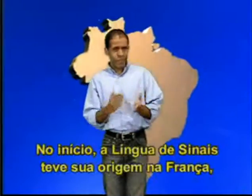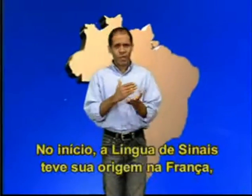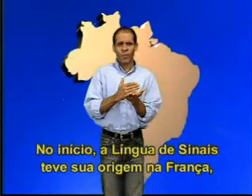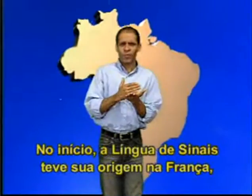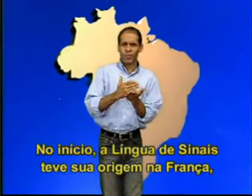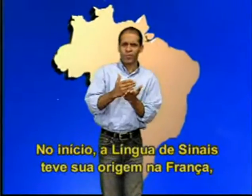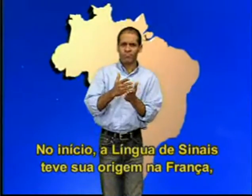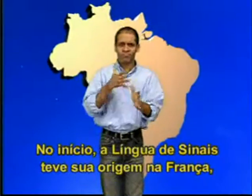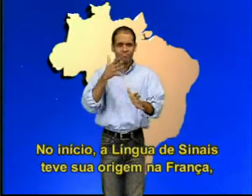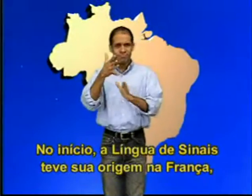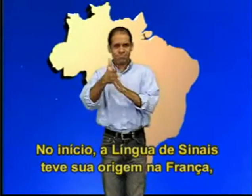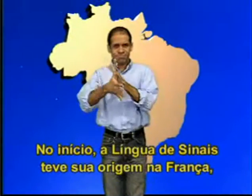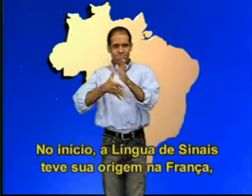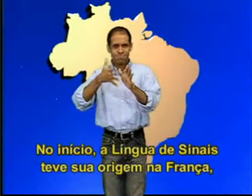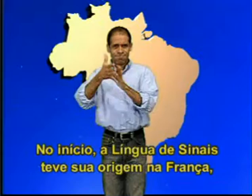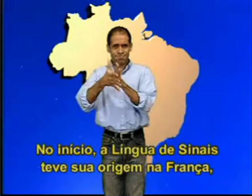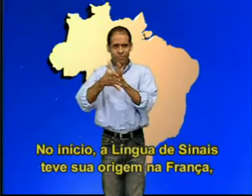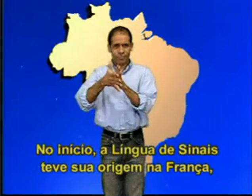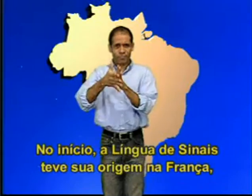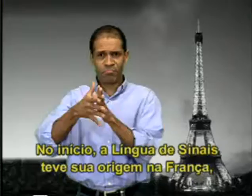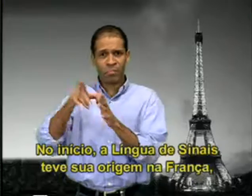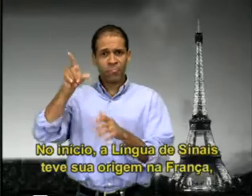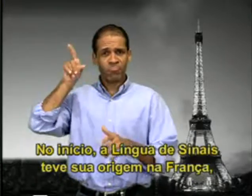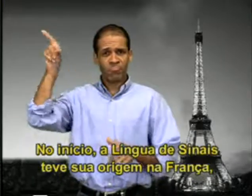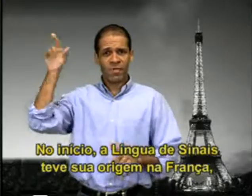No início, a língua de sinais teve sua origem na França,